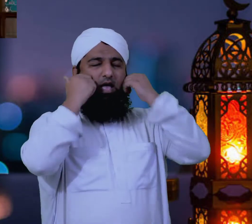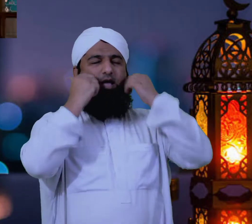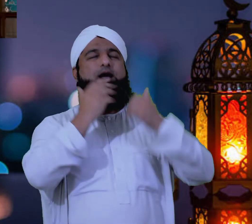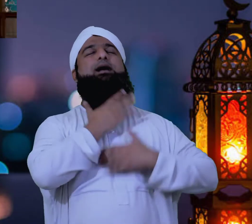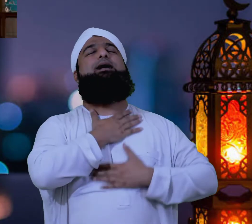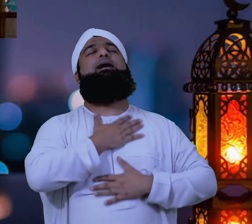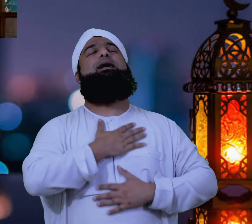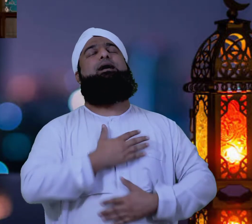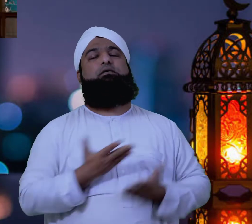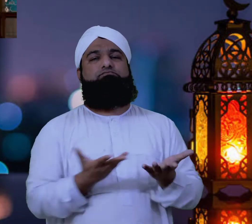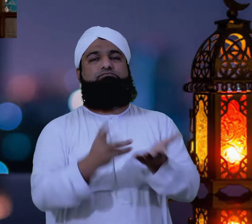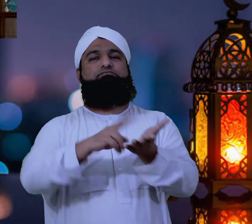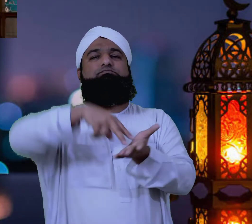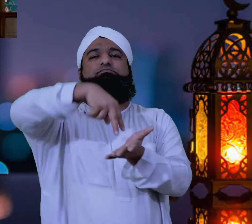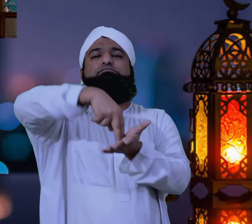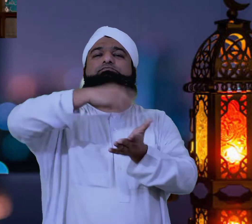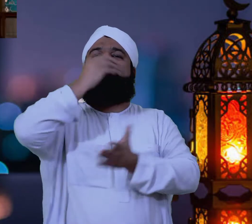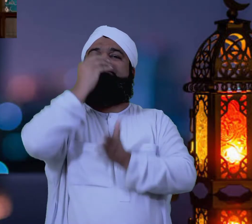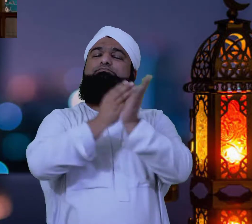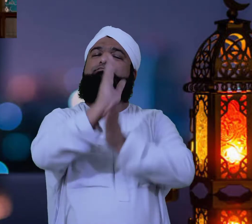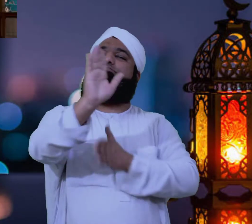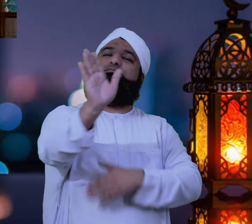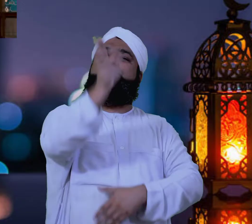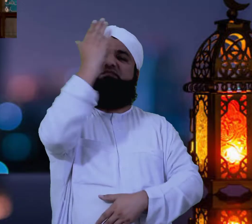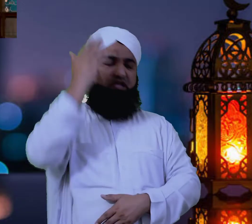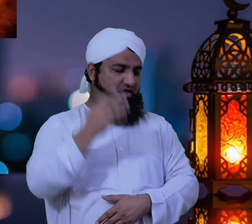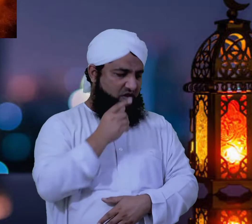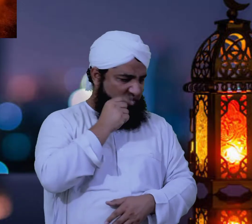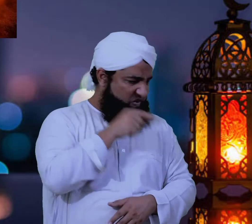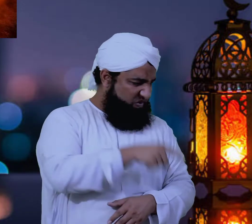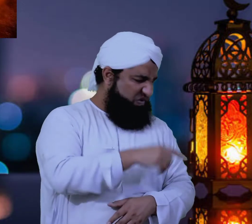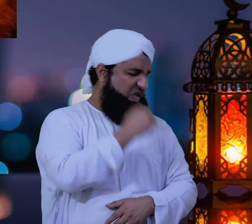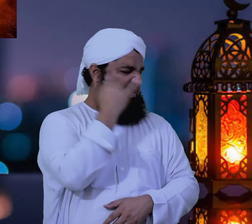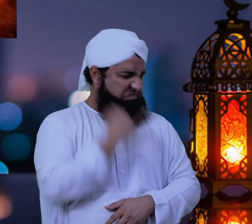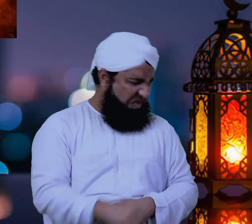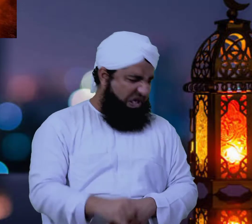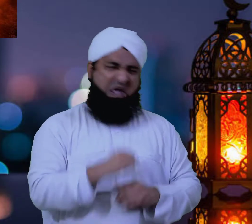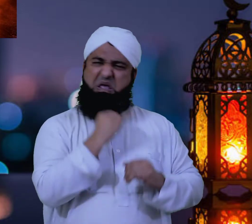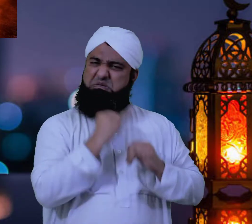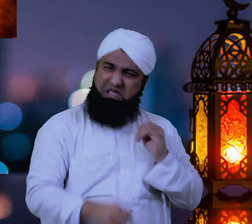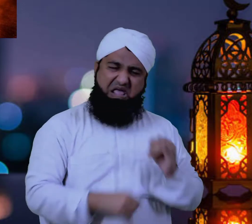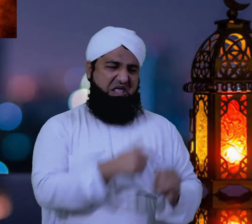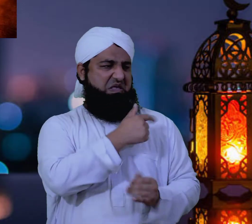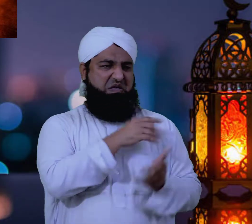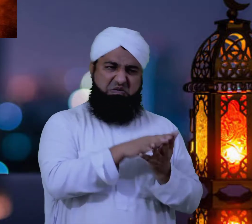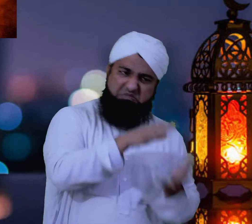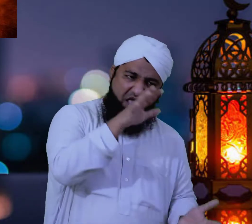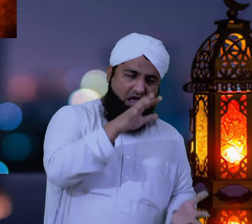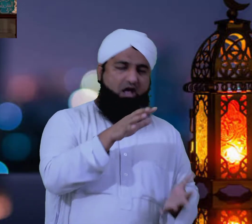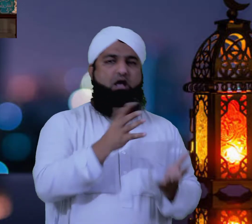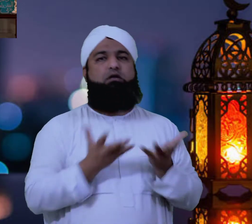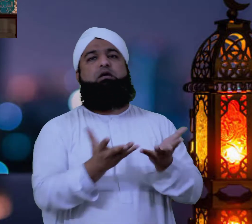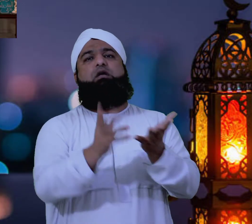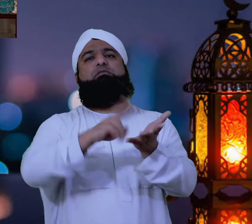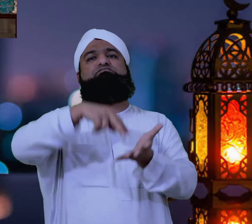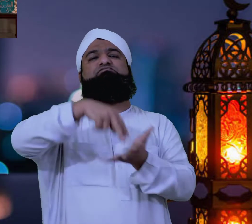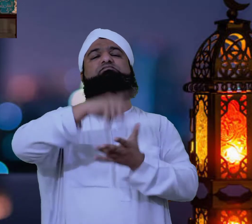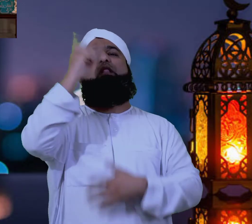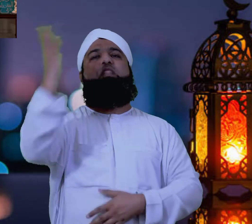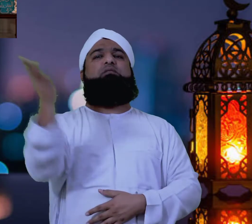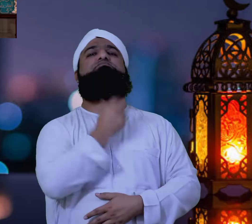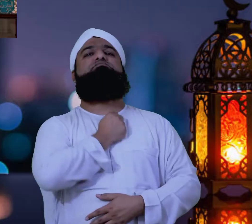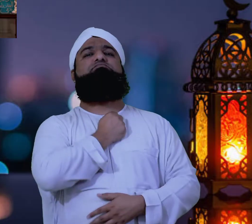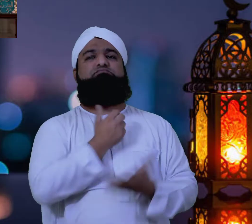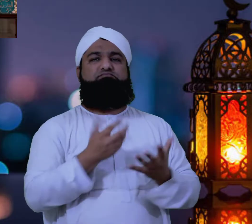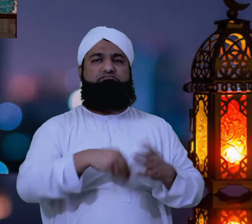گا، آسائشیں پائے گا، اور برے اعمال والا اپنی کرنی کا پھل بھگتے گا۔ واقعی ان دونوں